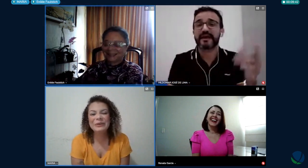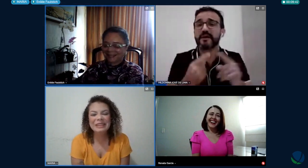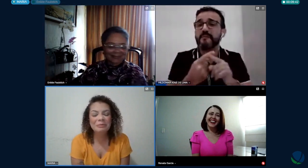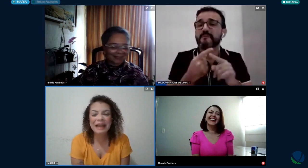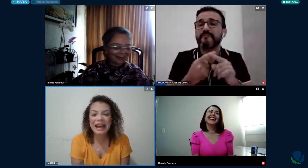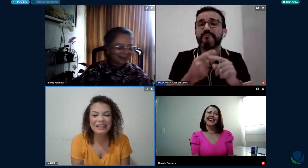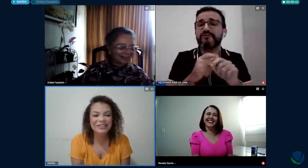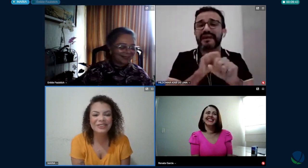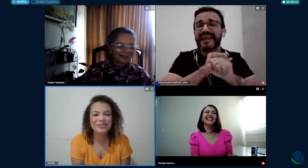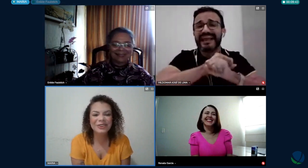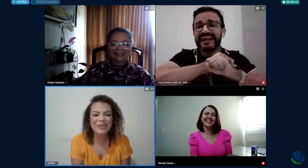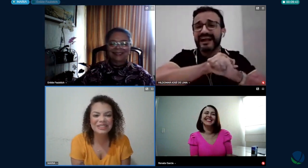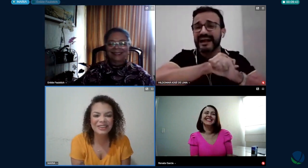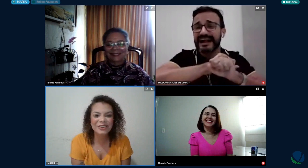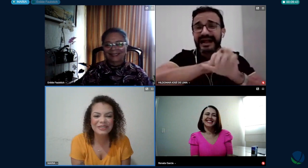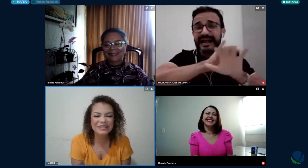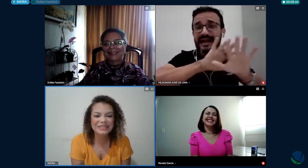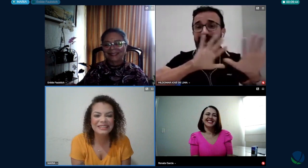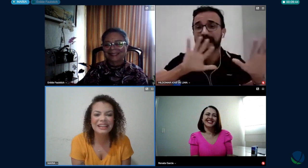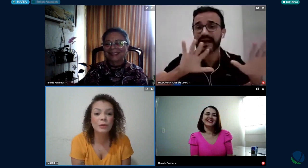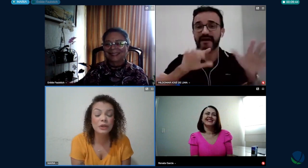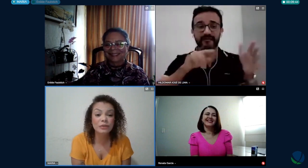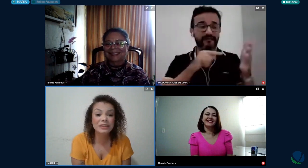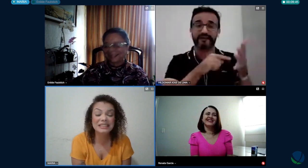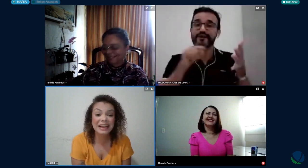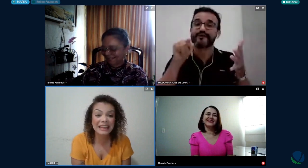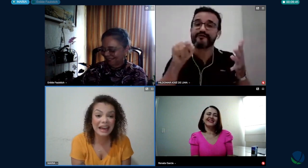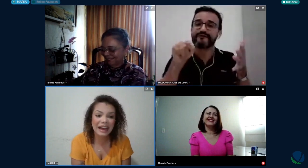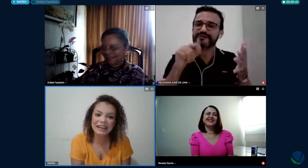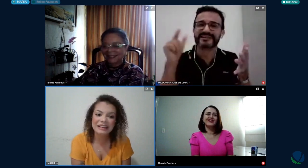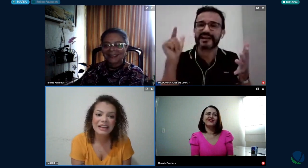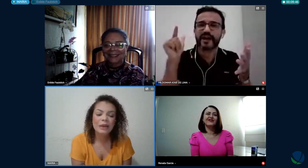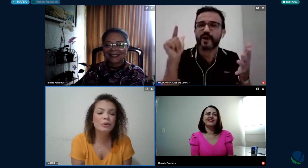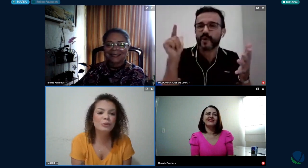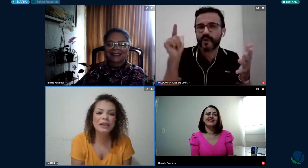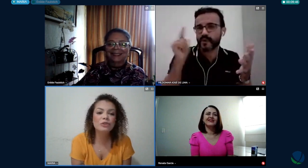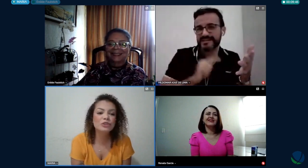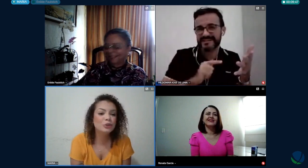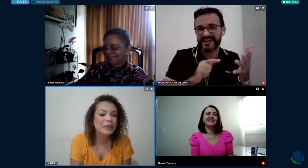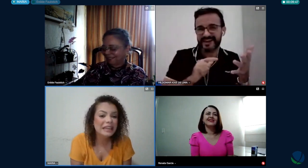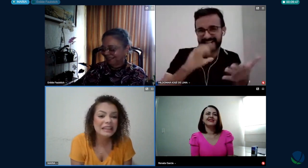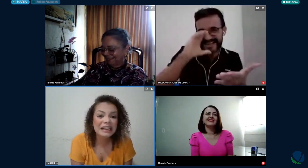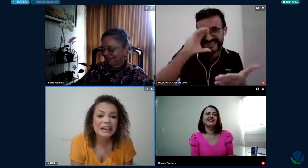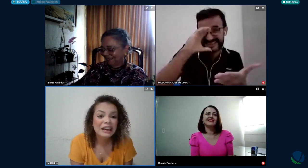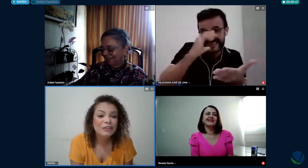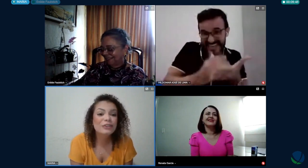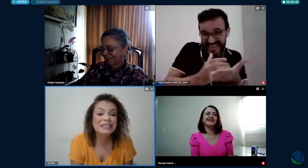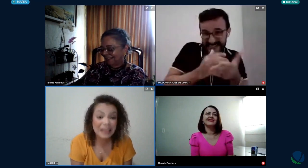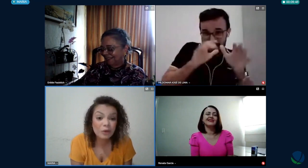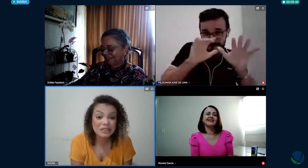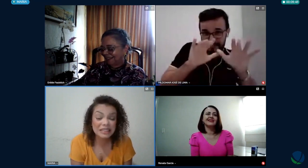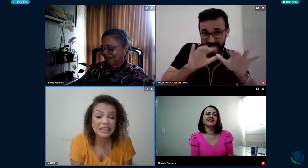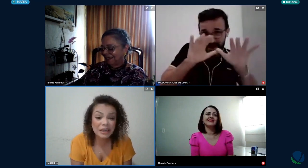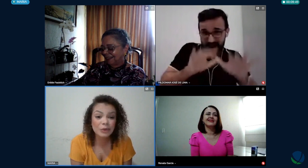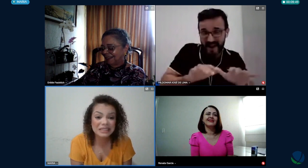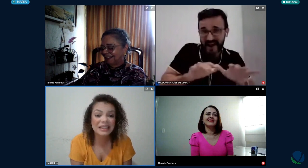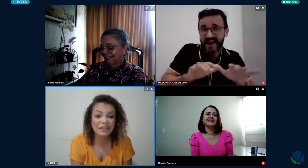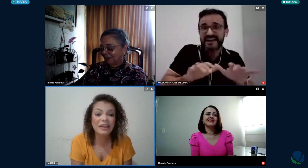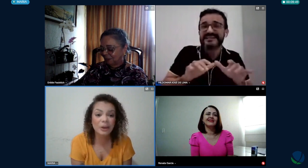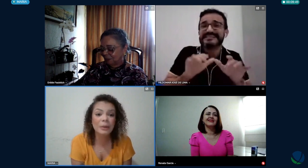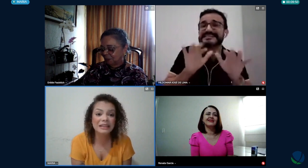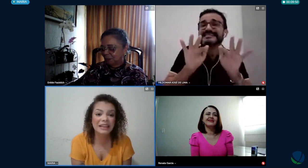me sinto contemplado. Eu não consigo ter nenhuma dúvida, está clara, muito bem construída. Você